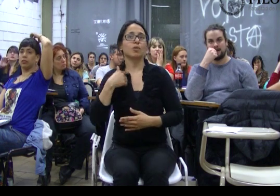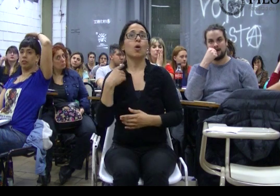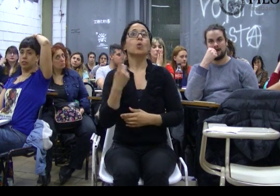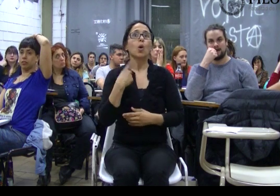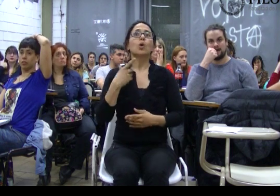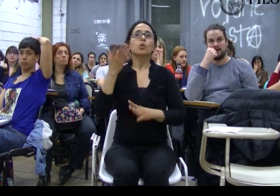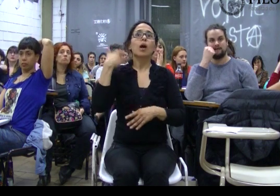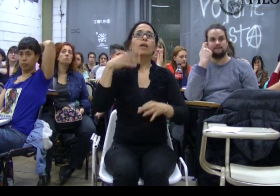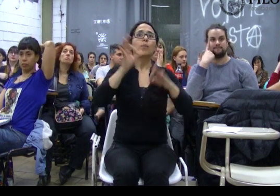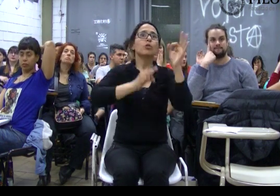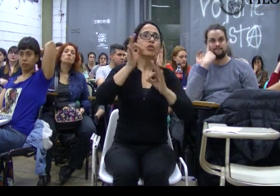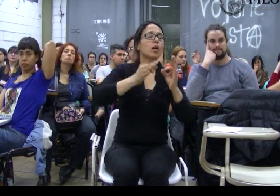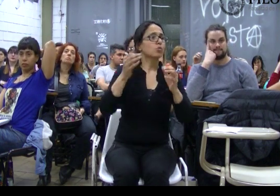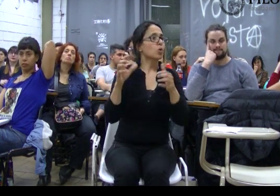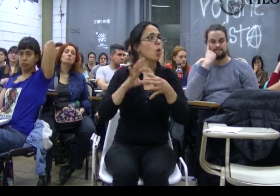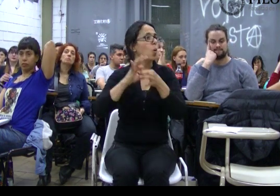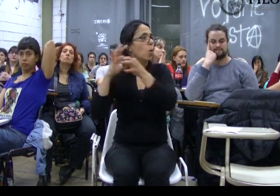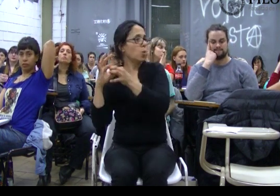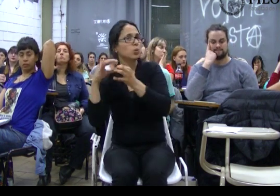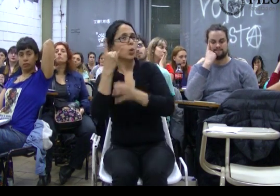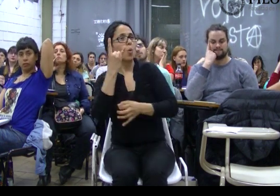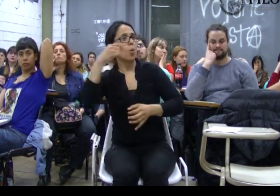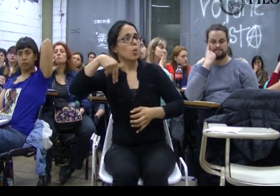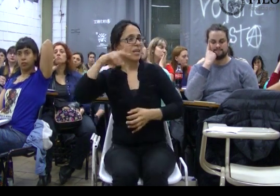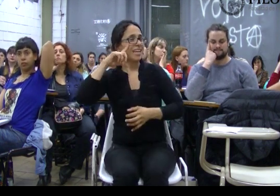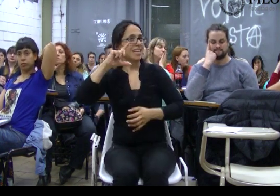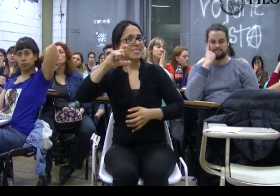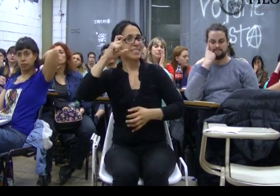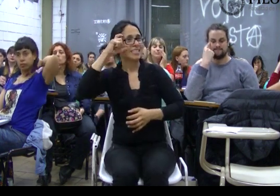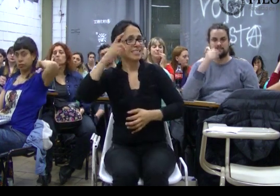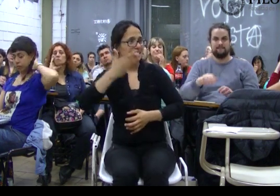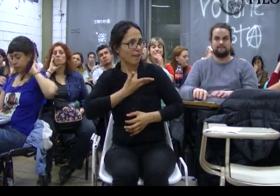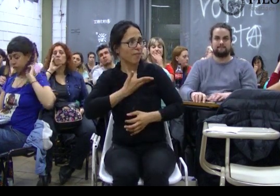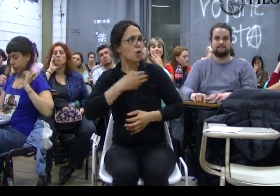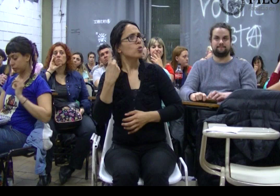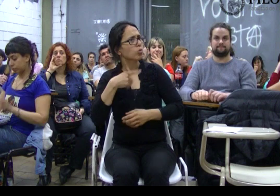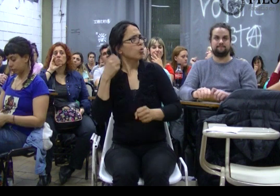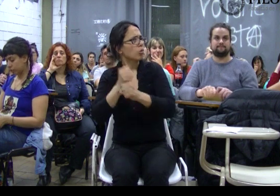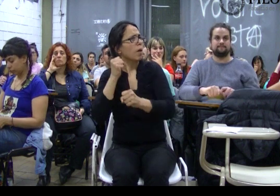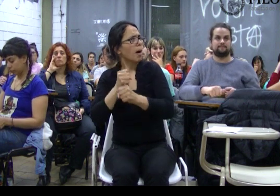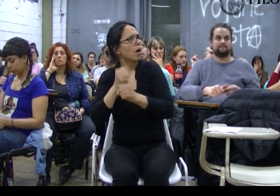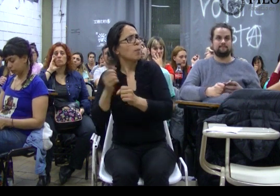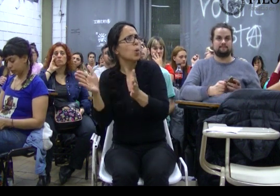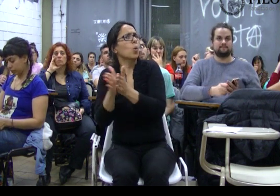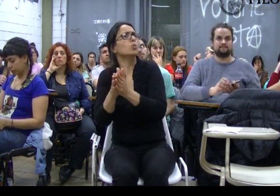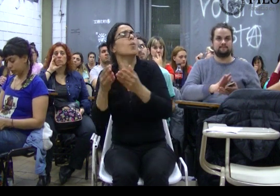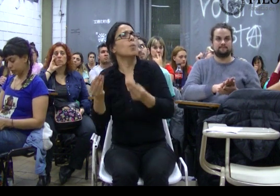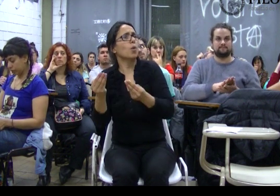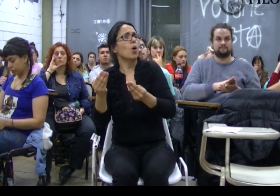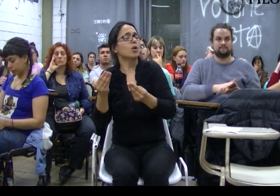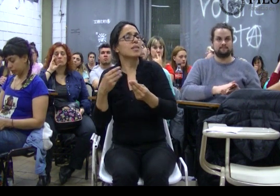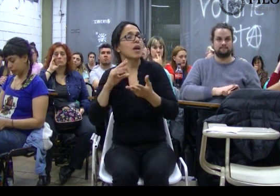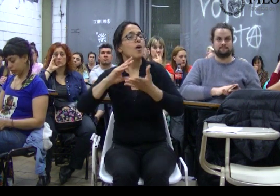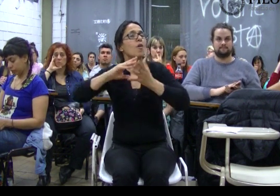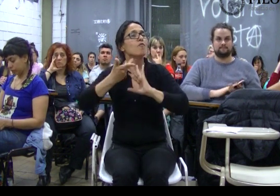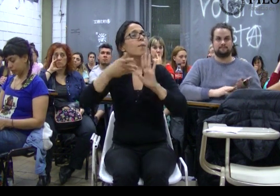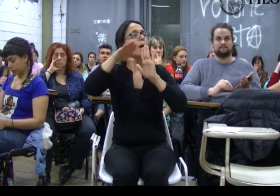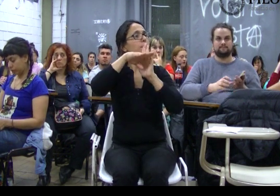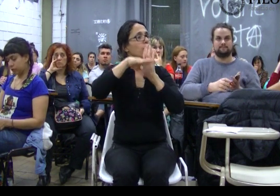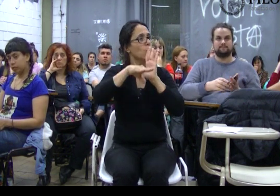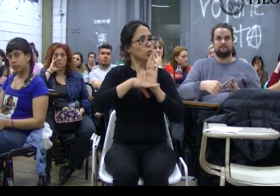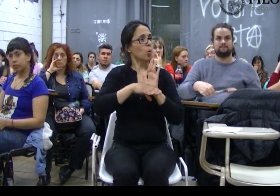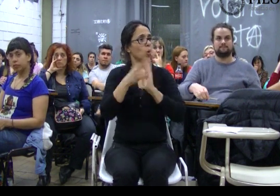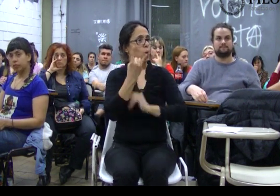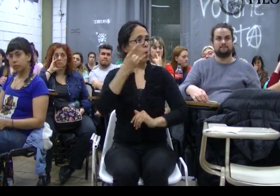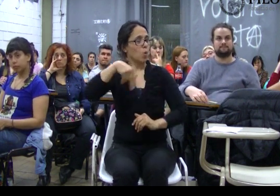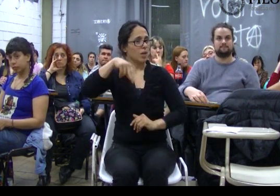con UNICEF. Nosotros trabajamos mucho con UNICEF porque participamos en un protocolo de elaboración de materiales educativos